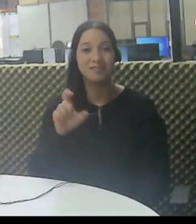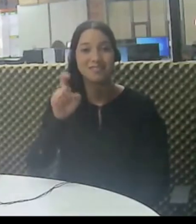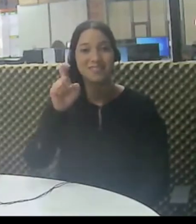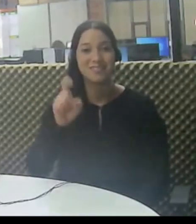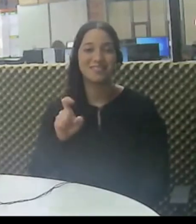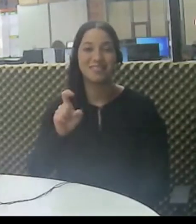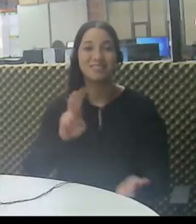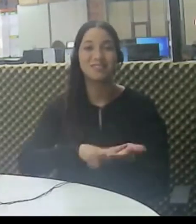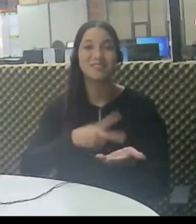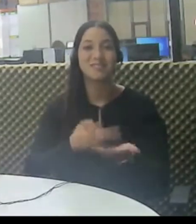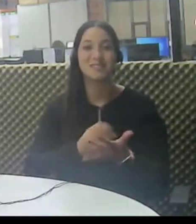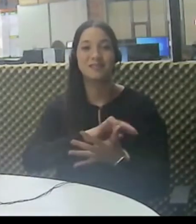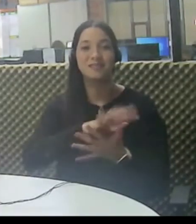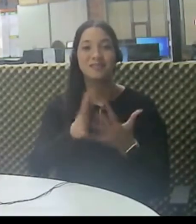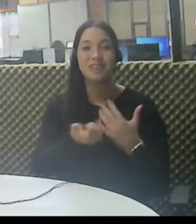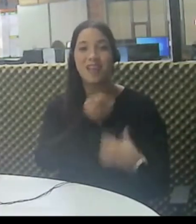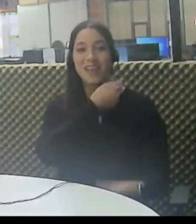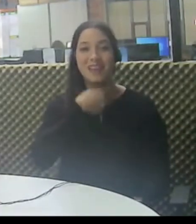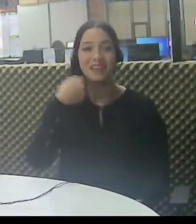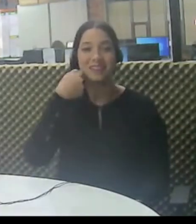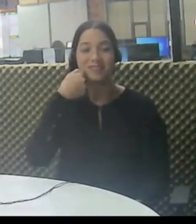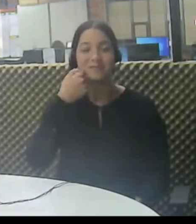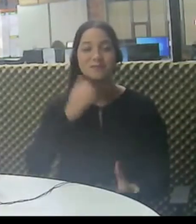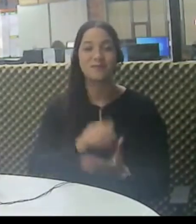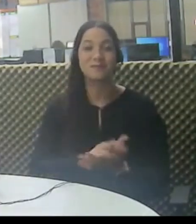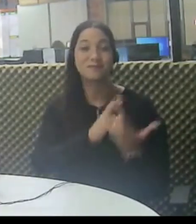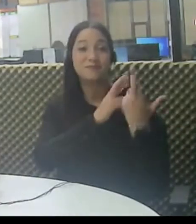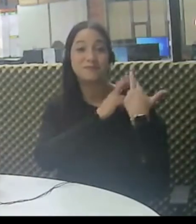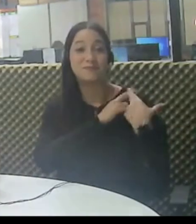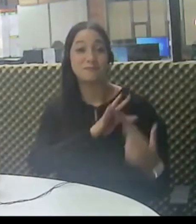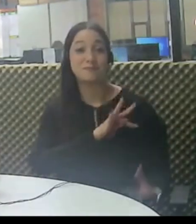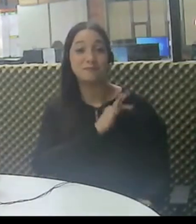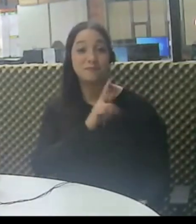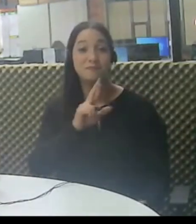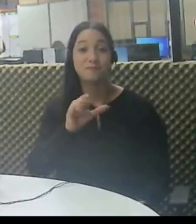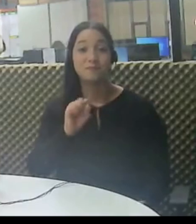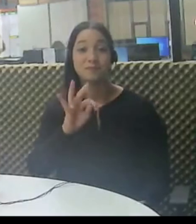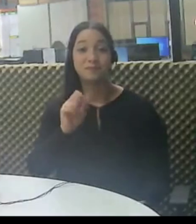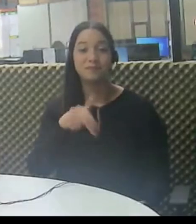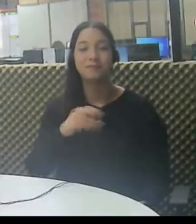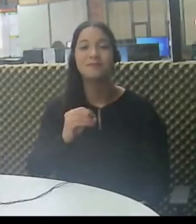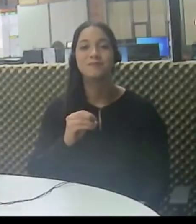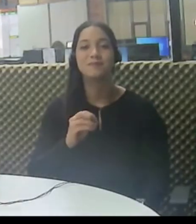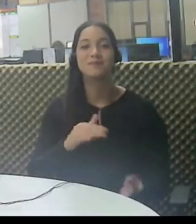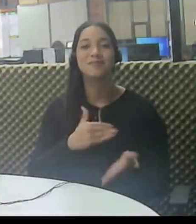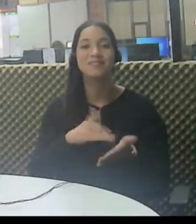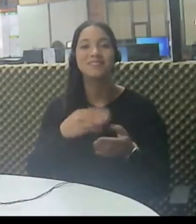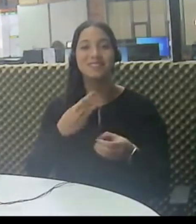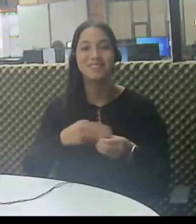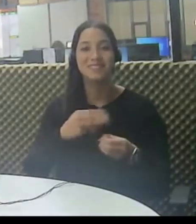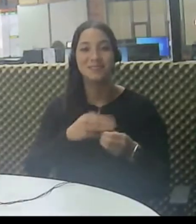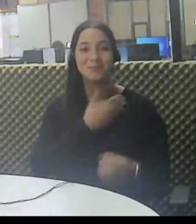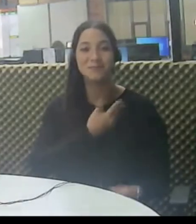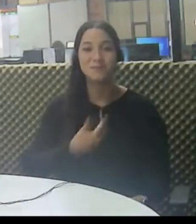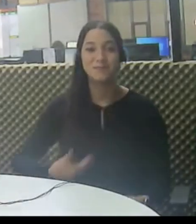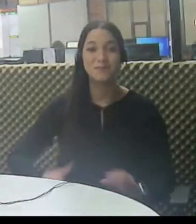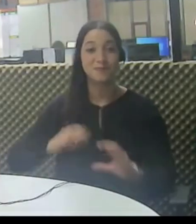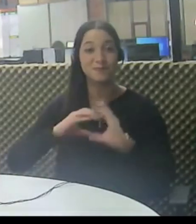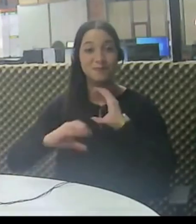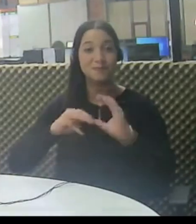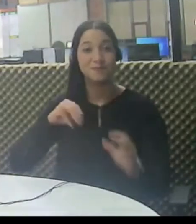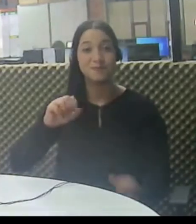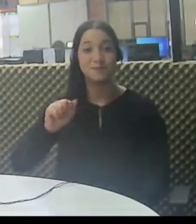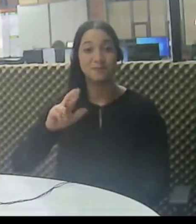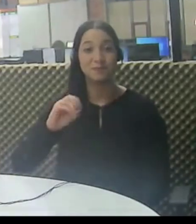Rocha. Tradução em Libras, Amanda Valentim. Responsável técnico, Cristiano Silva. Secretário Municipal de Governo e